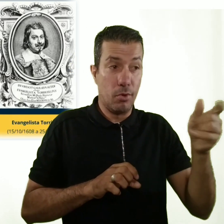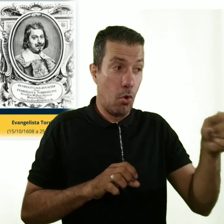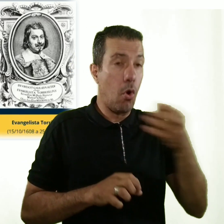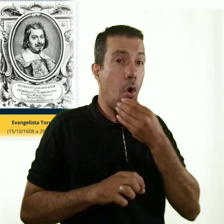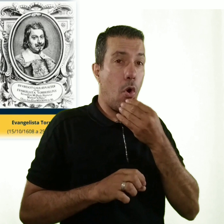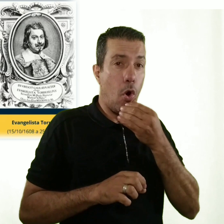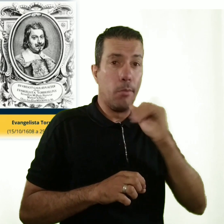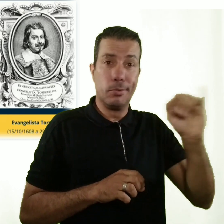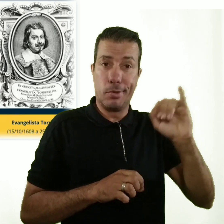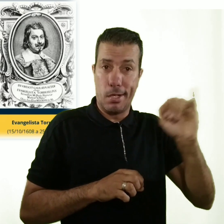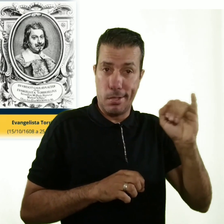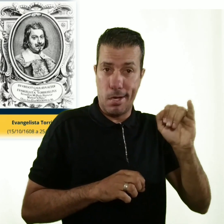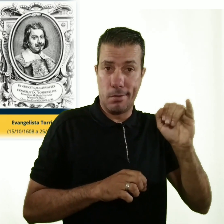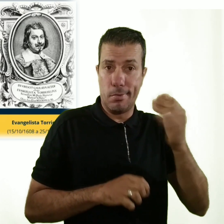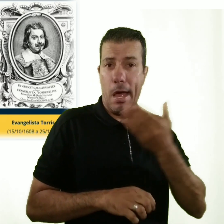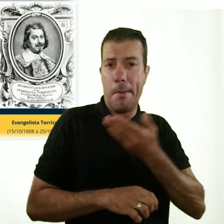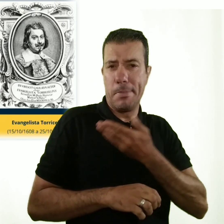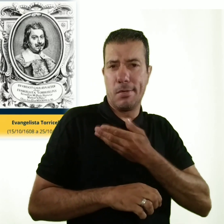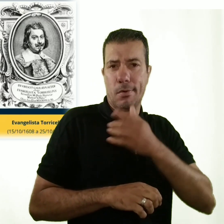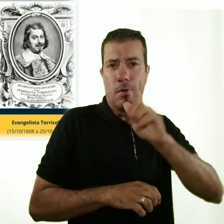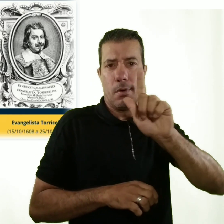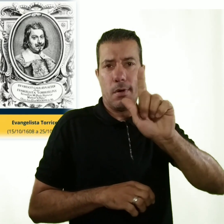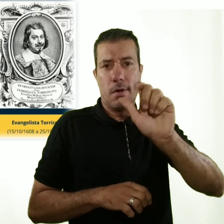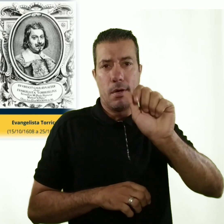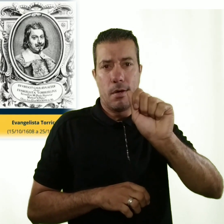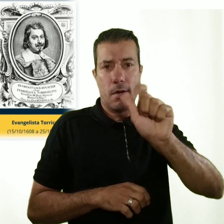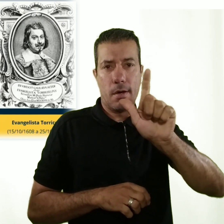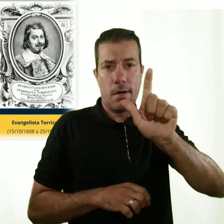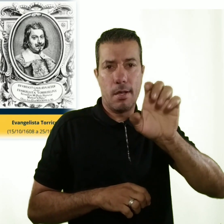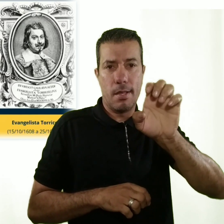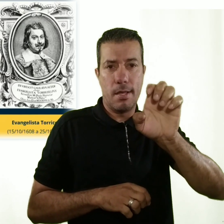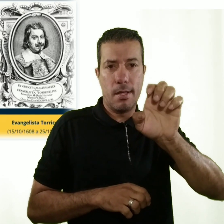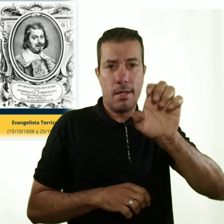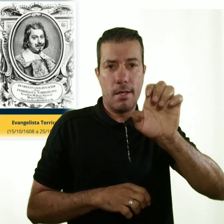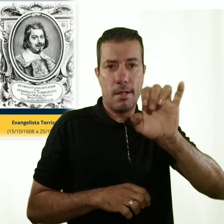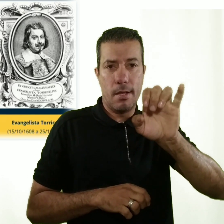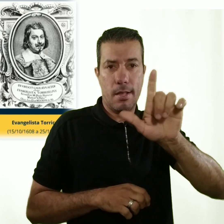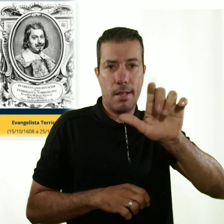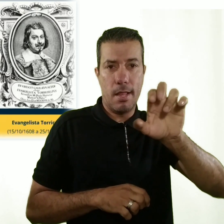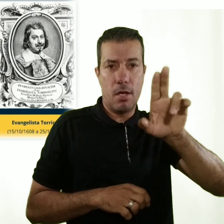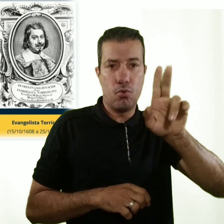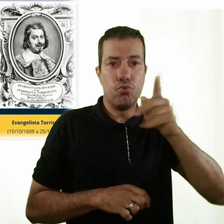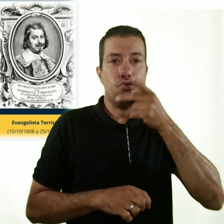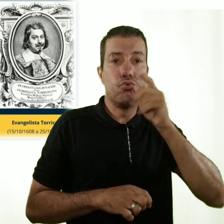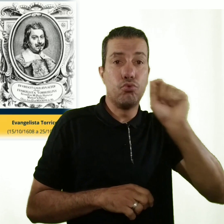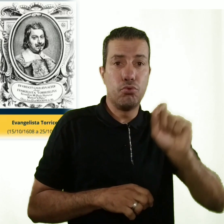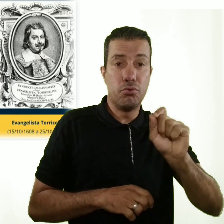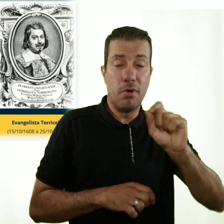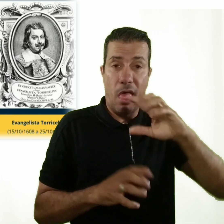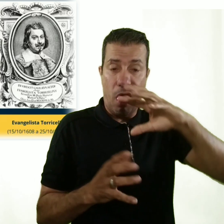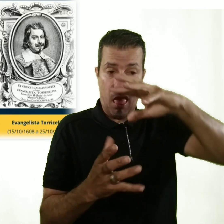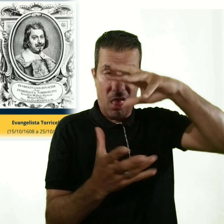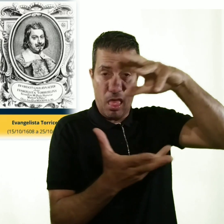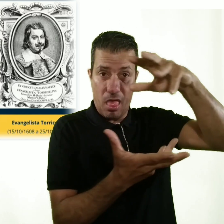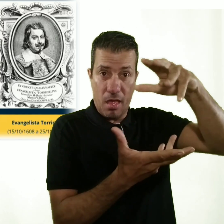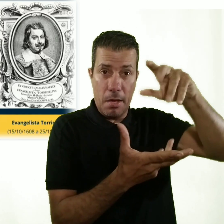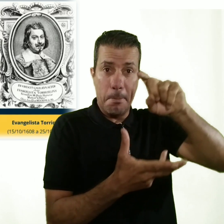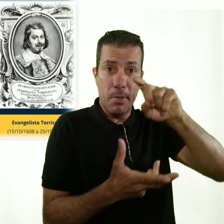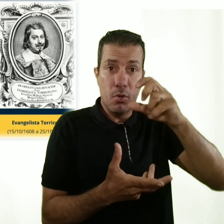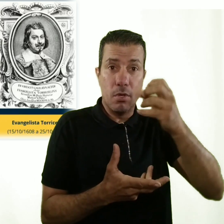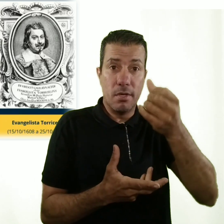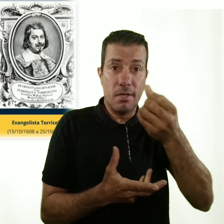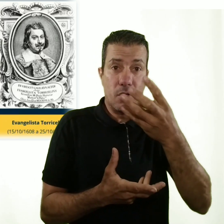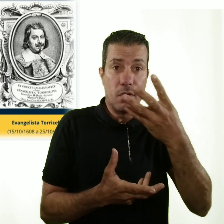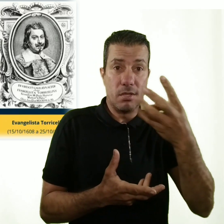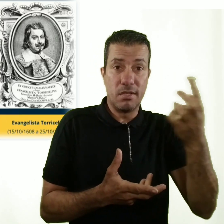Galileu. Ele conversava com Galileu sobre pressão atmosférica. Até que em 1643 ele inventou